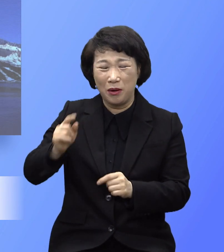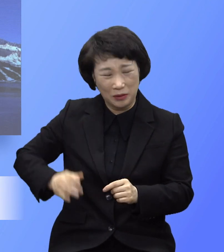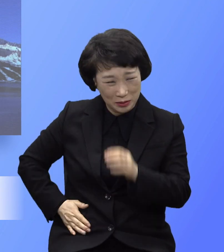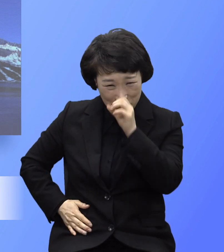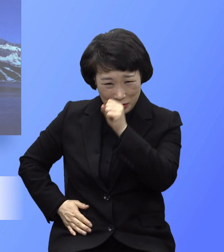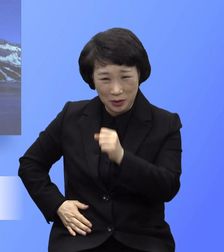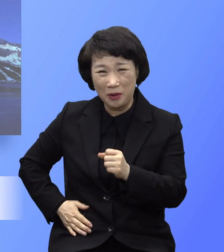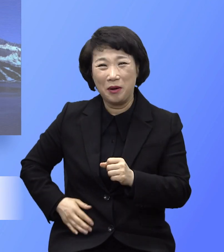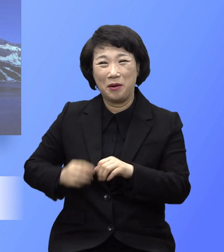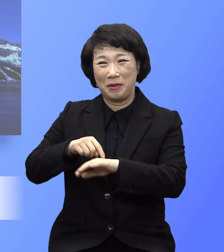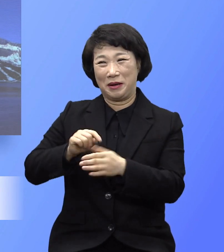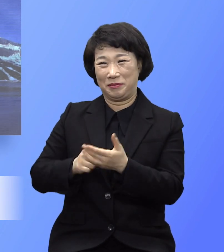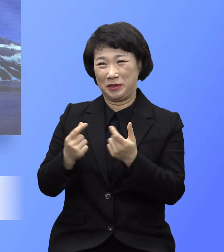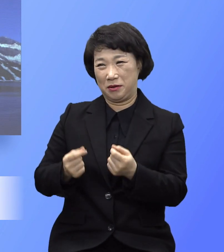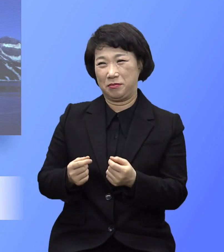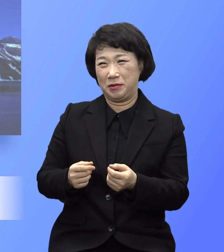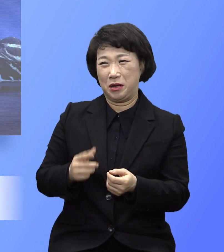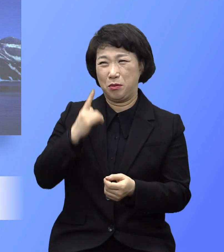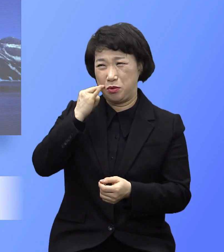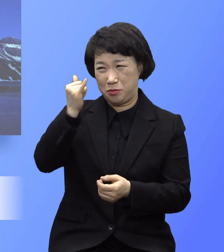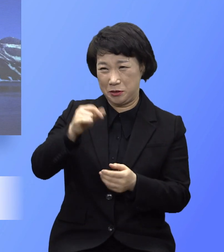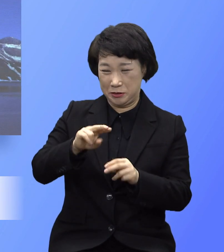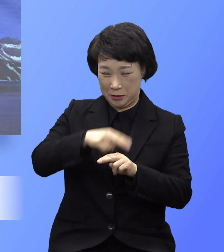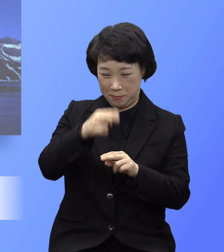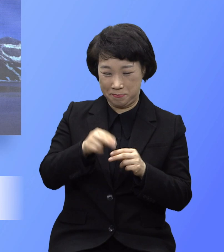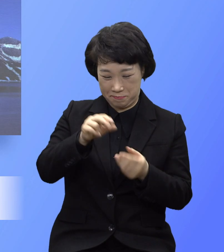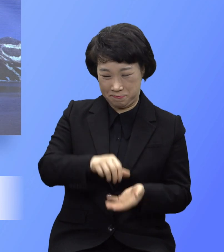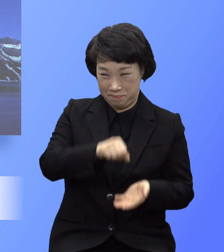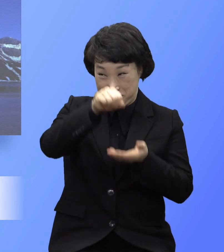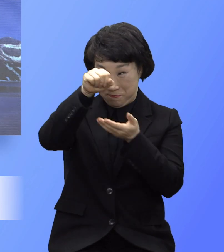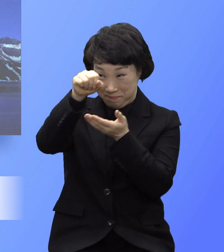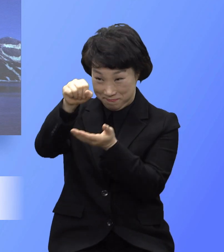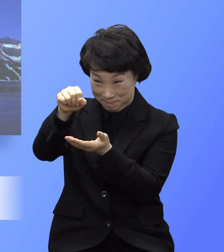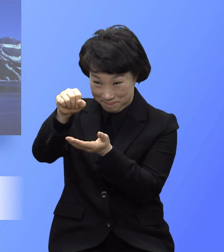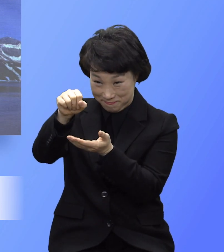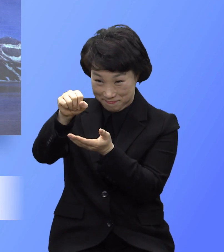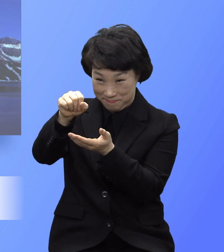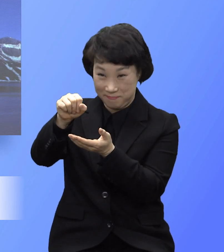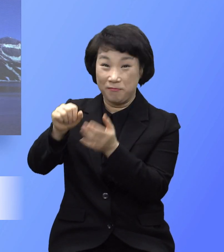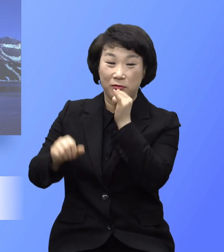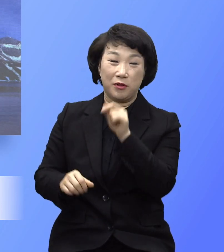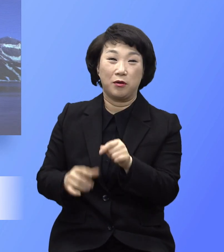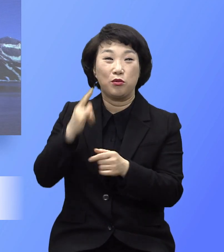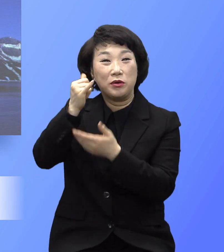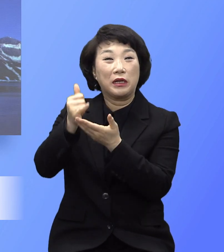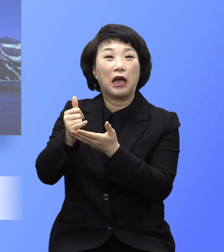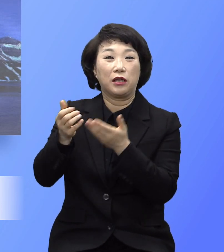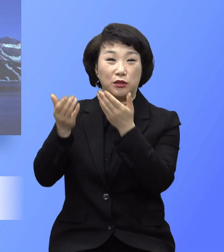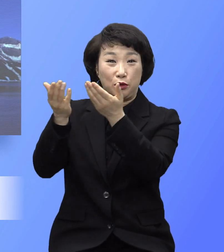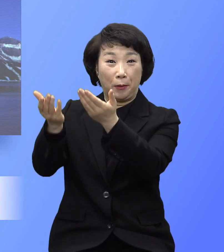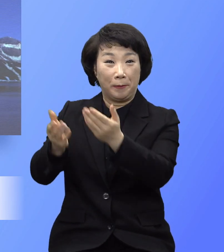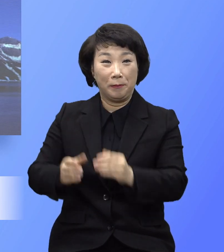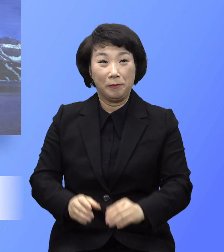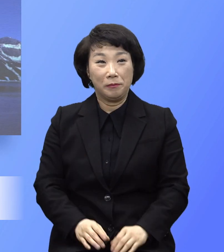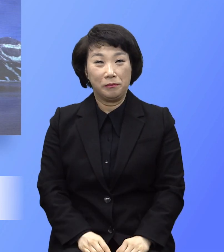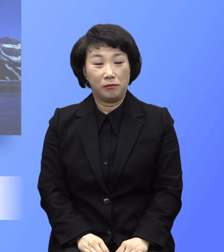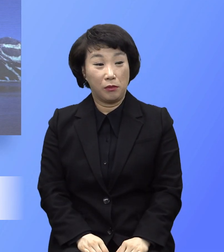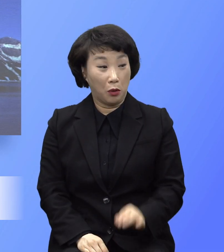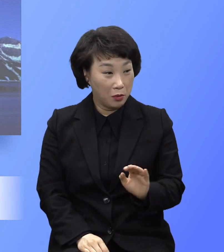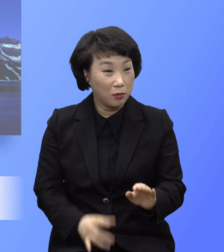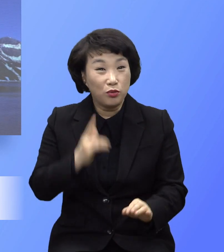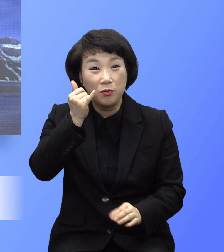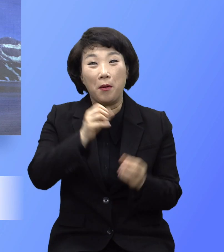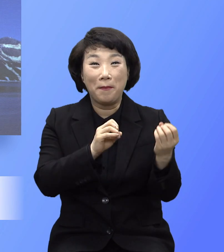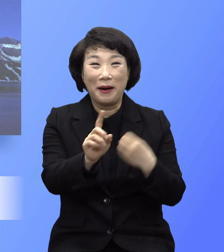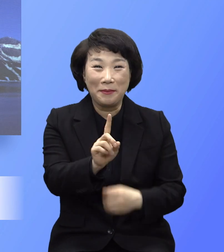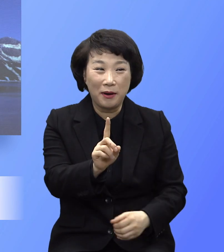쓰듯 갖다 생색을 내고 부모에게 드립니다. 부모는